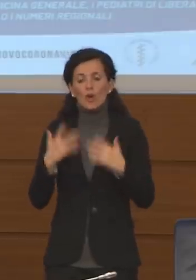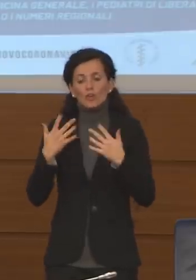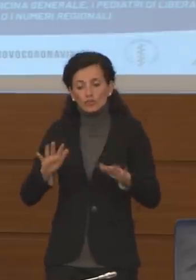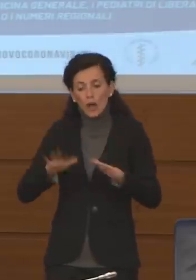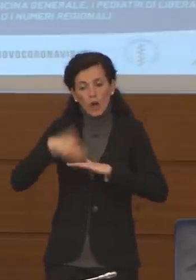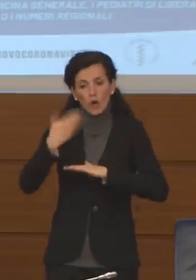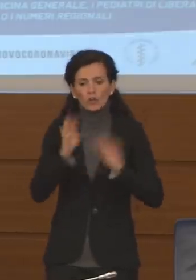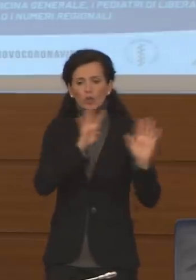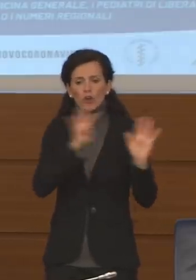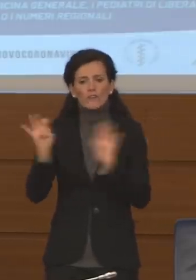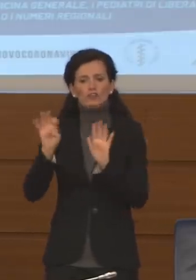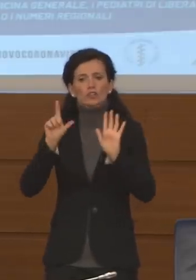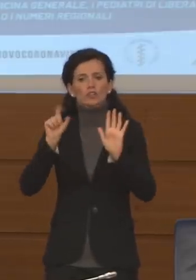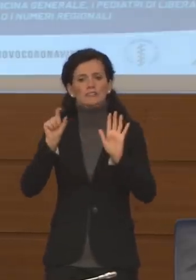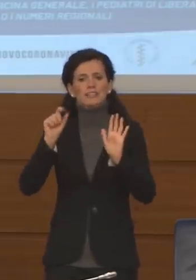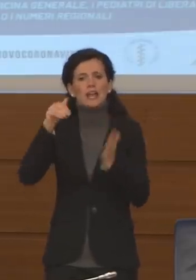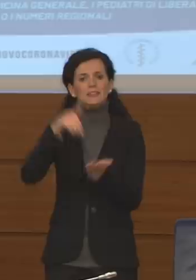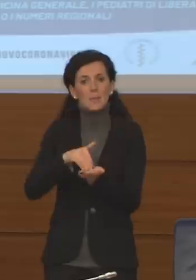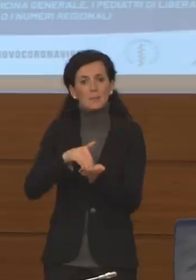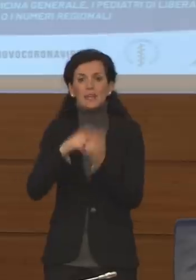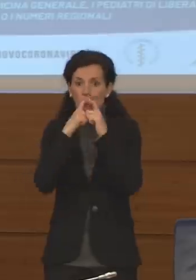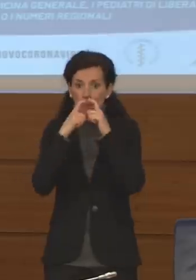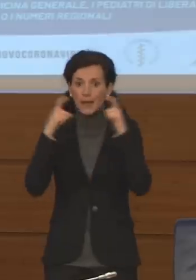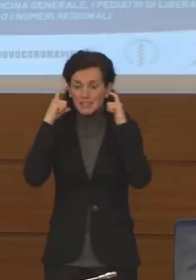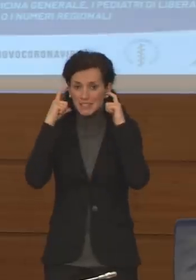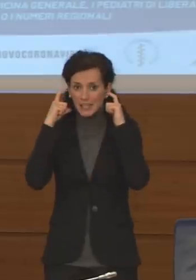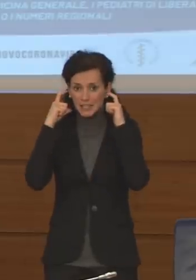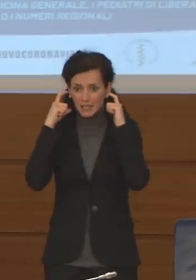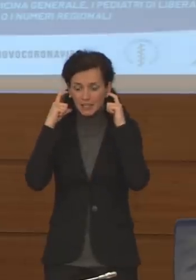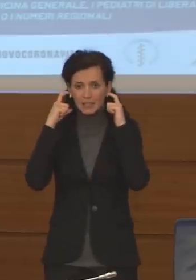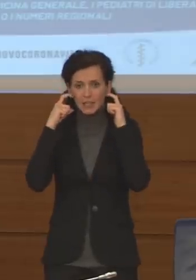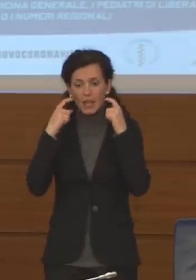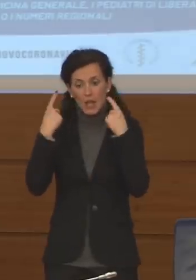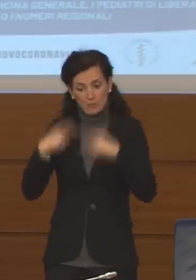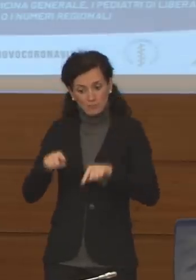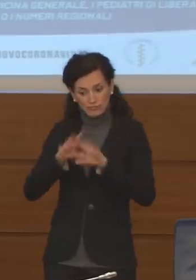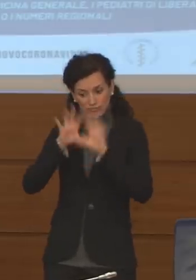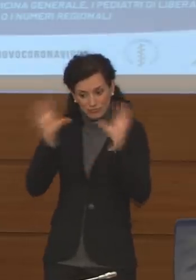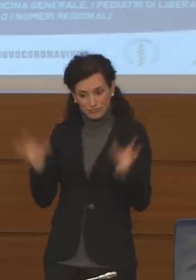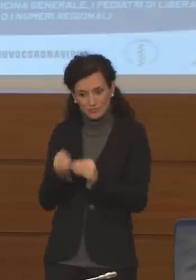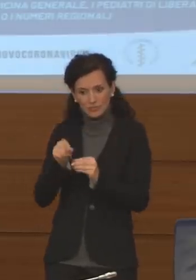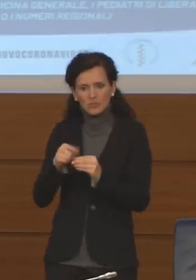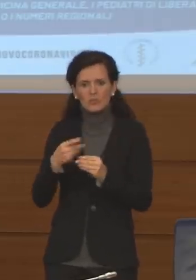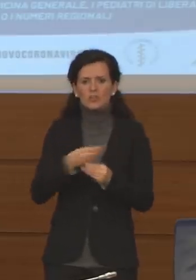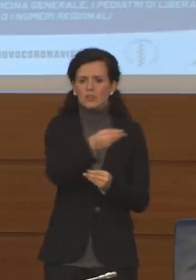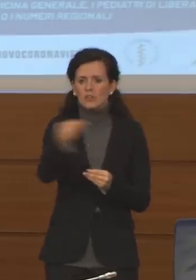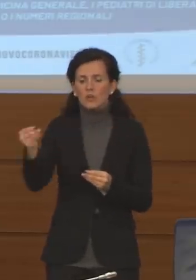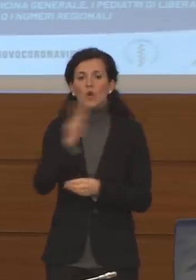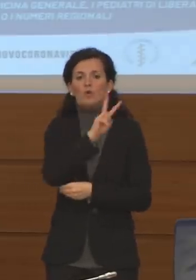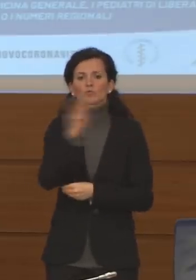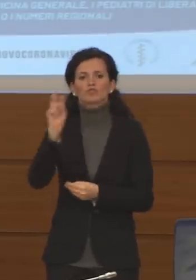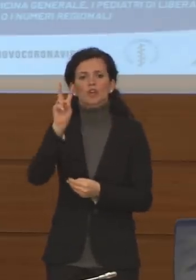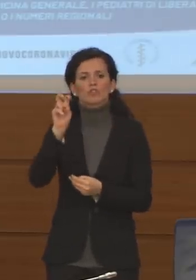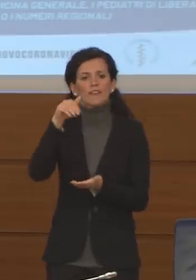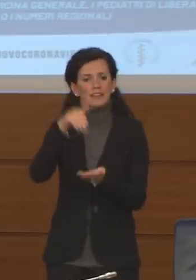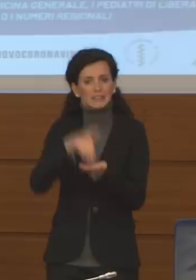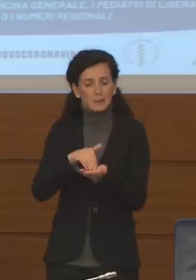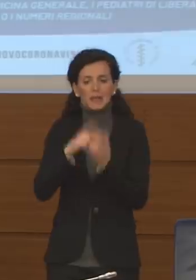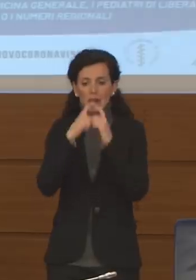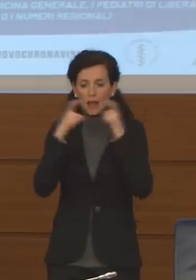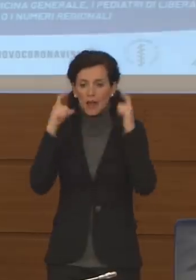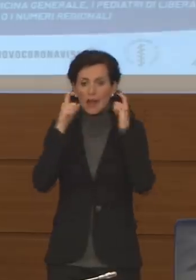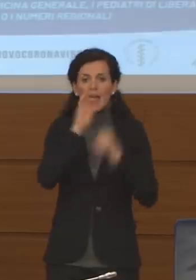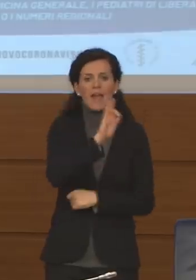970 mila mascherine di queste abbiamo già consegnato 220.000 mascherine ffp2